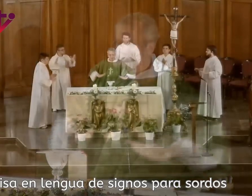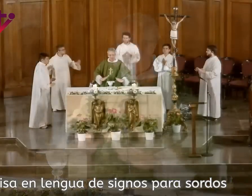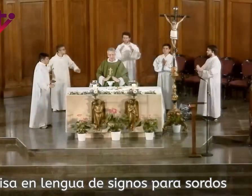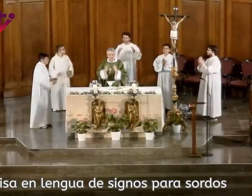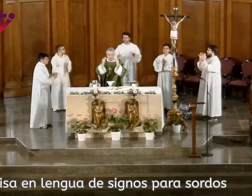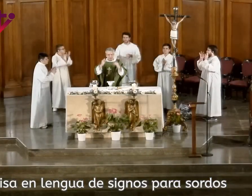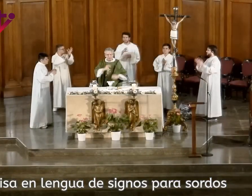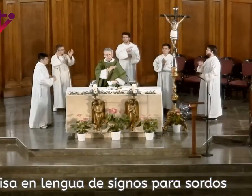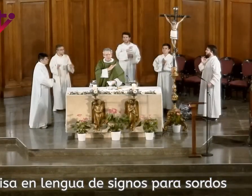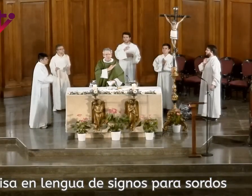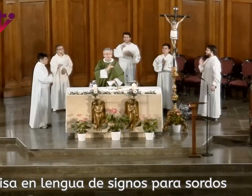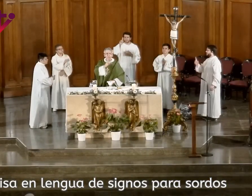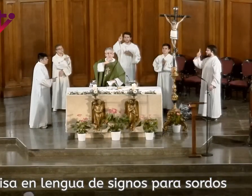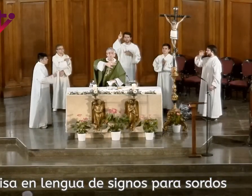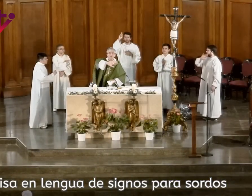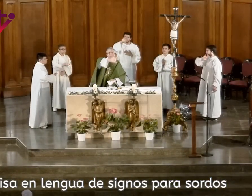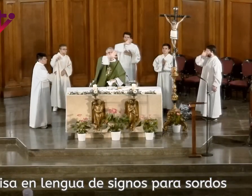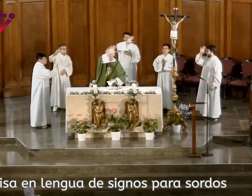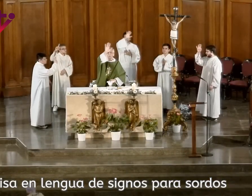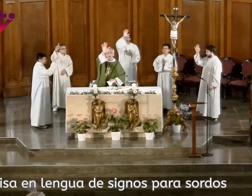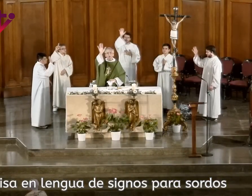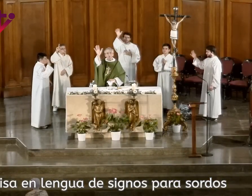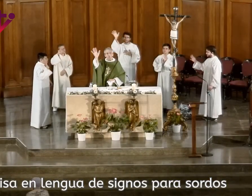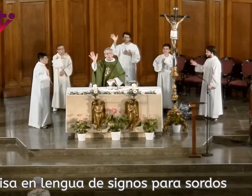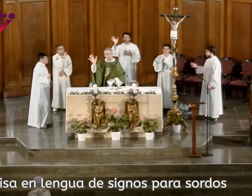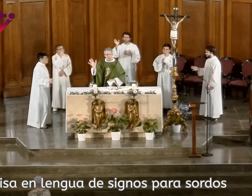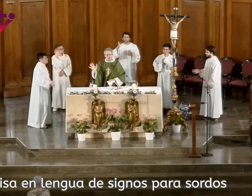Santo, Santo es el Señor, Dios del